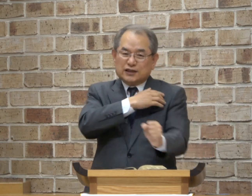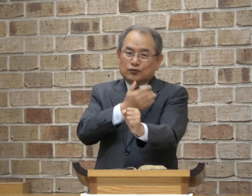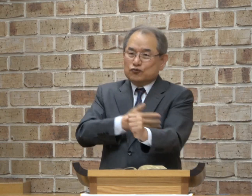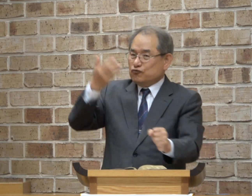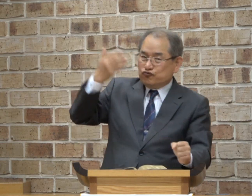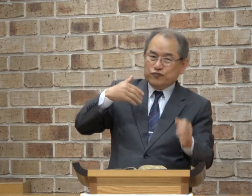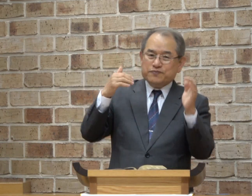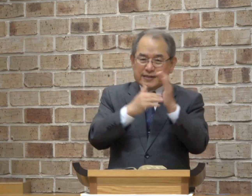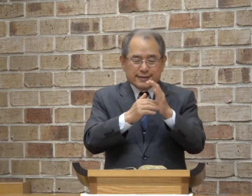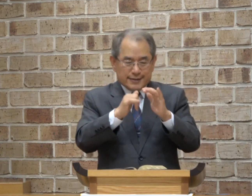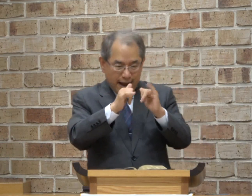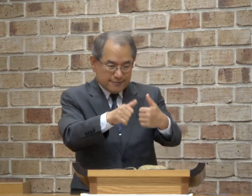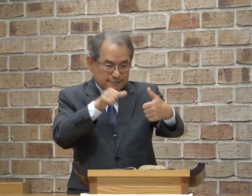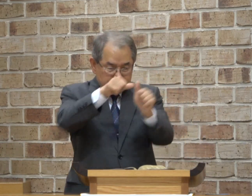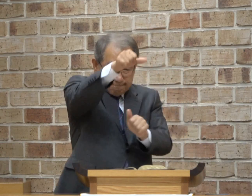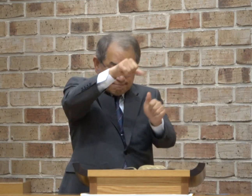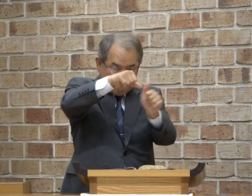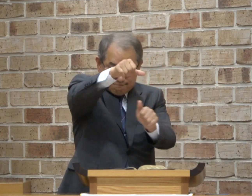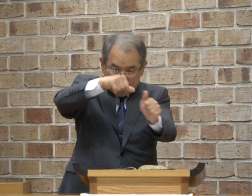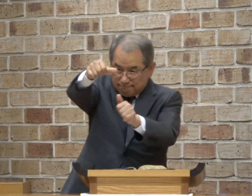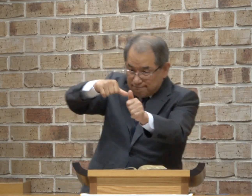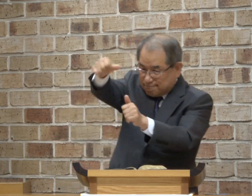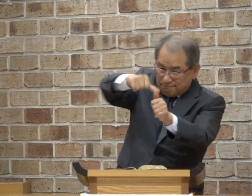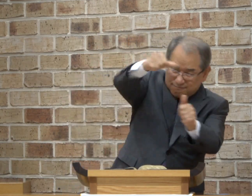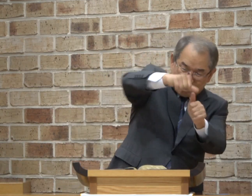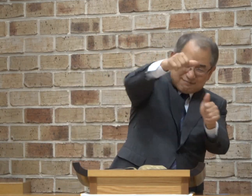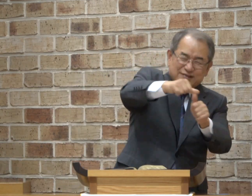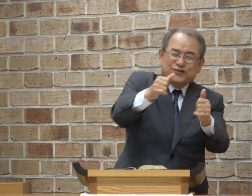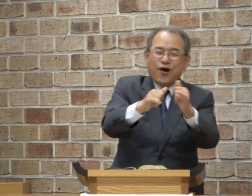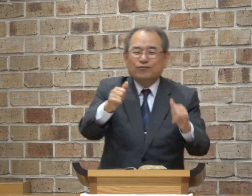기도를 많이 해서 예언의 능력을 주어서